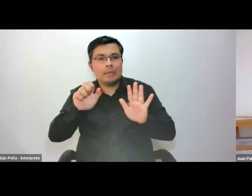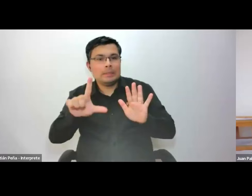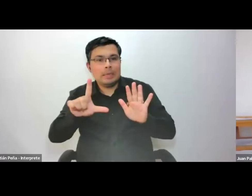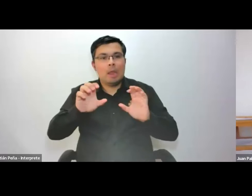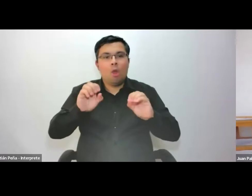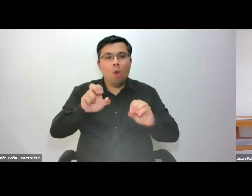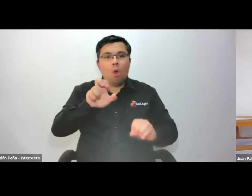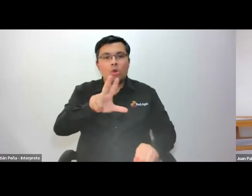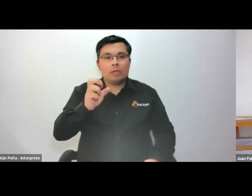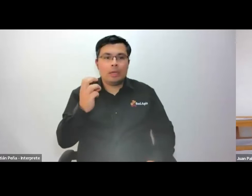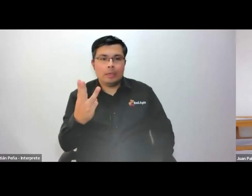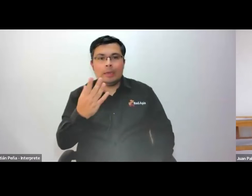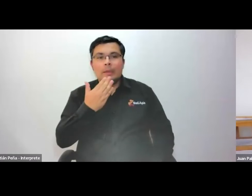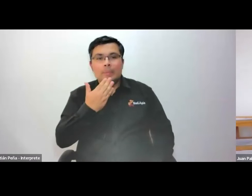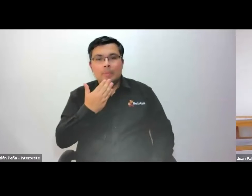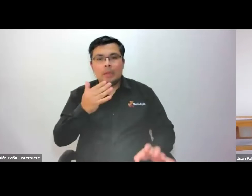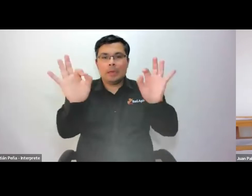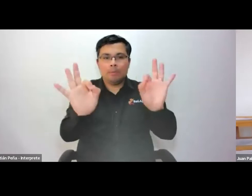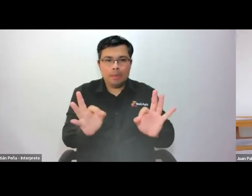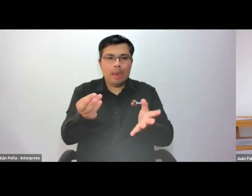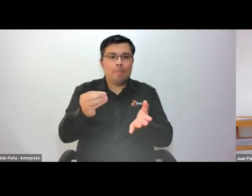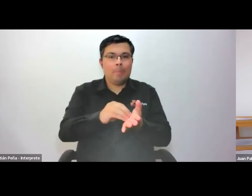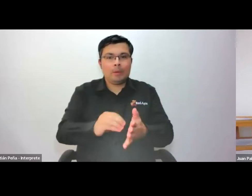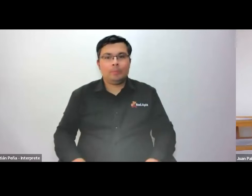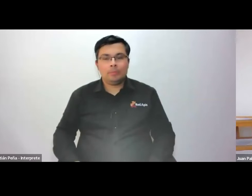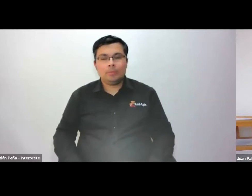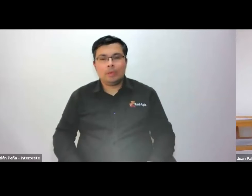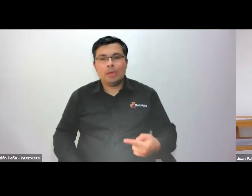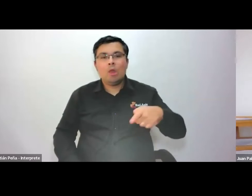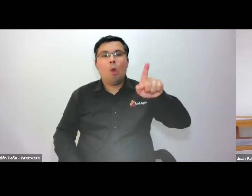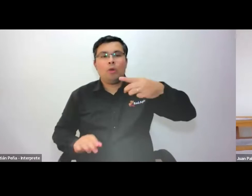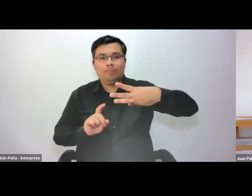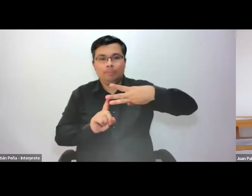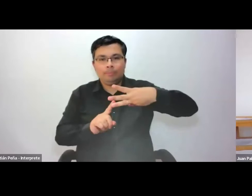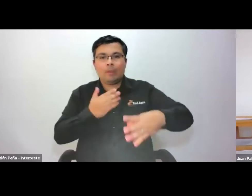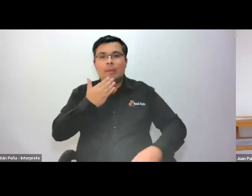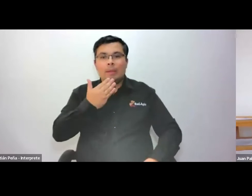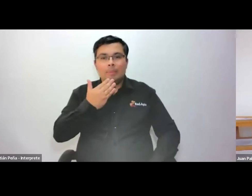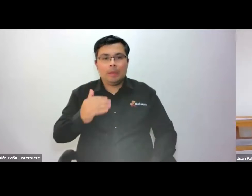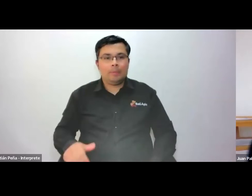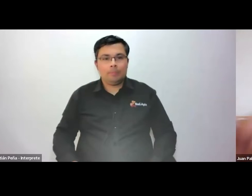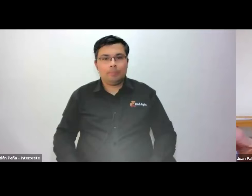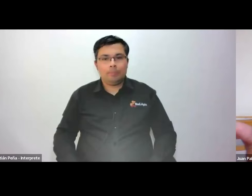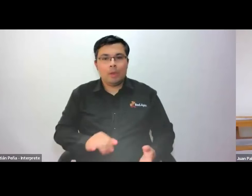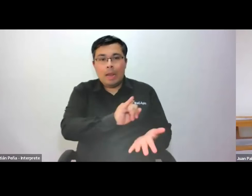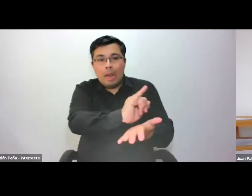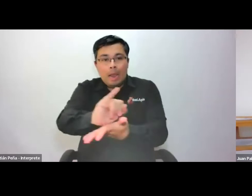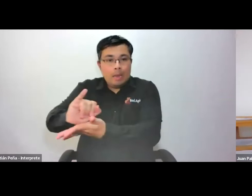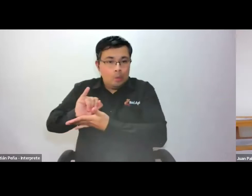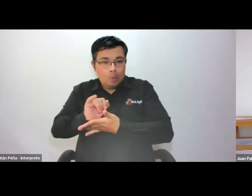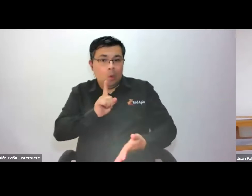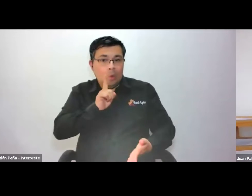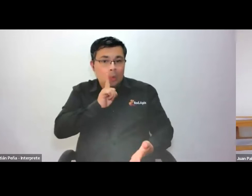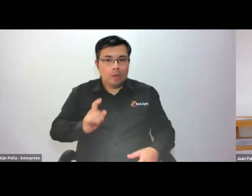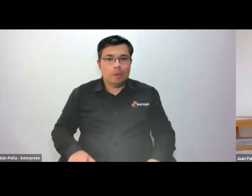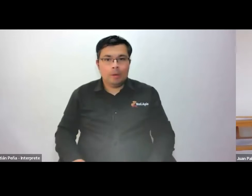Y finalmente, como para ir redondeando, también los establecimientos cuentan con instrumentos de gestión como los planes de